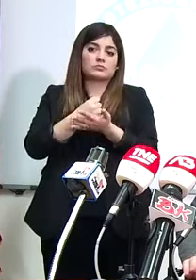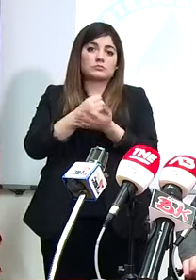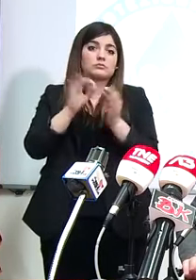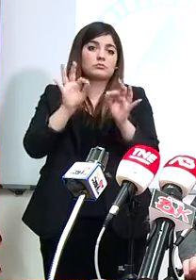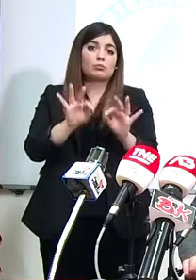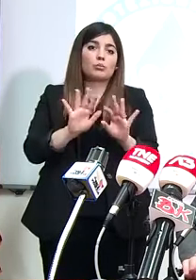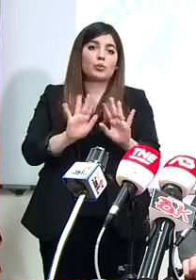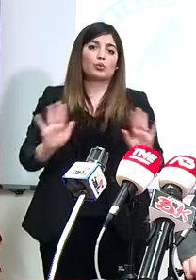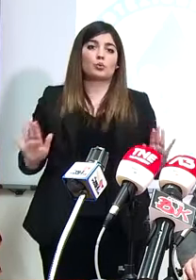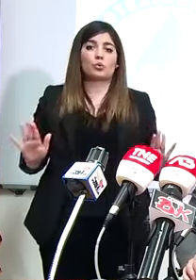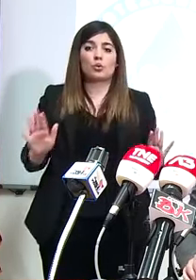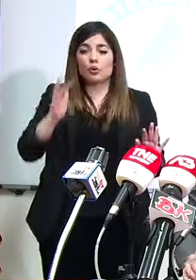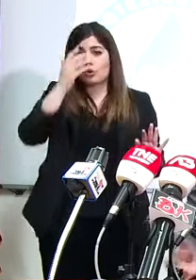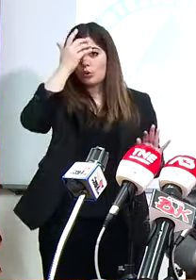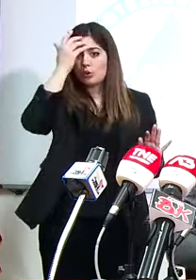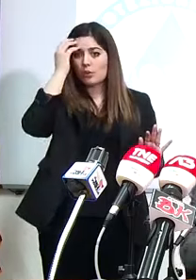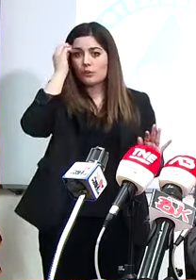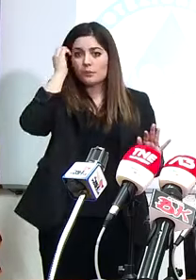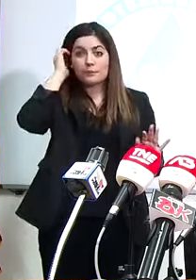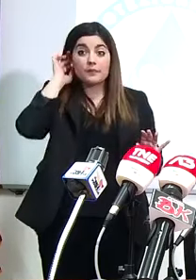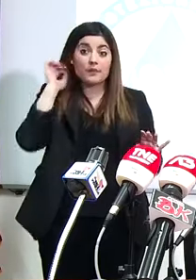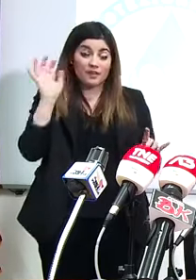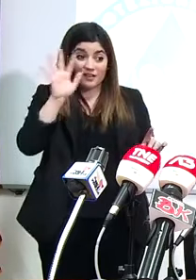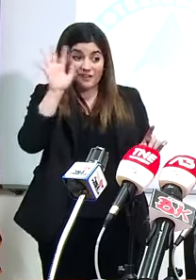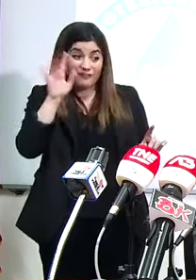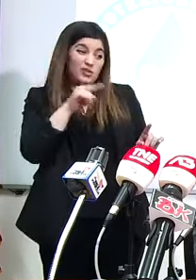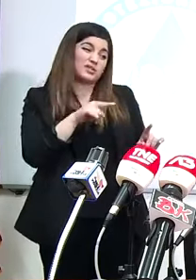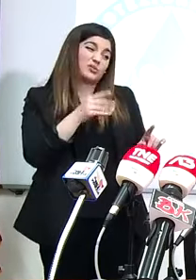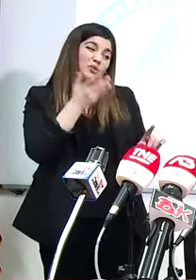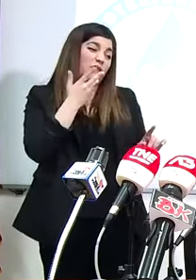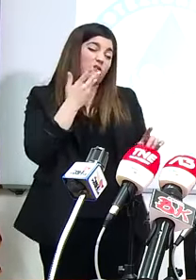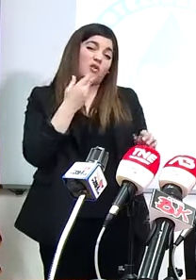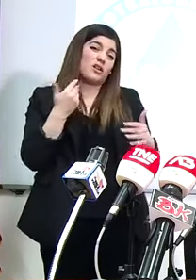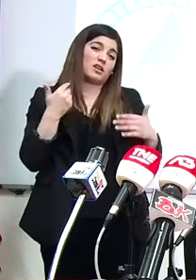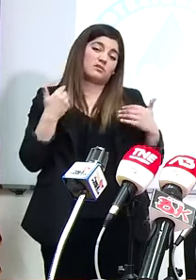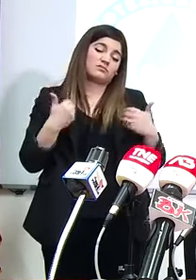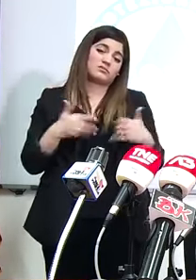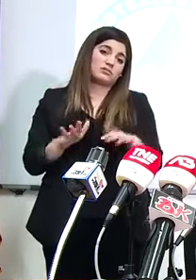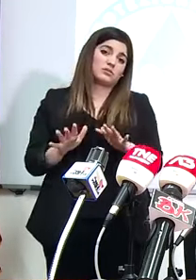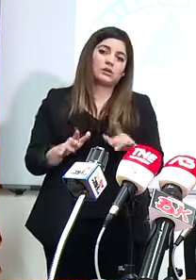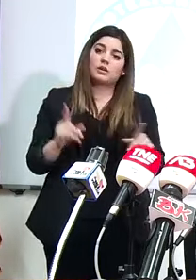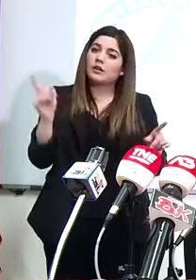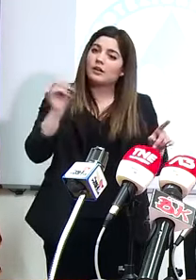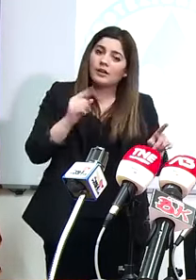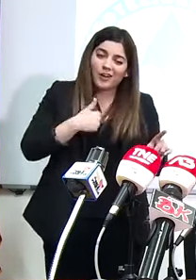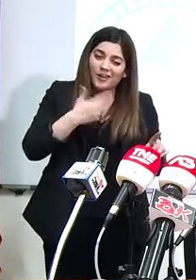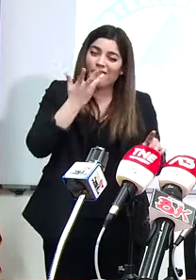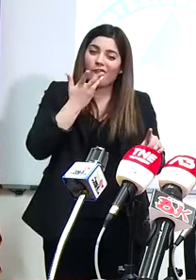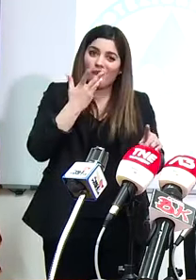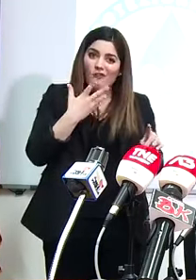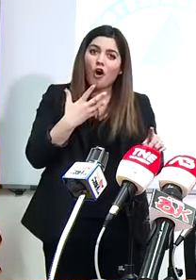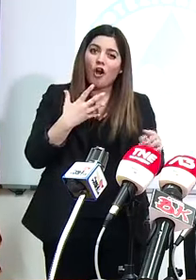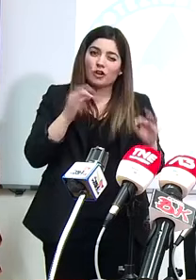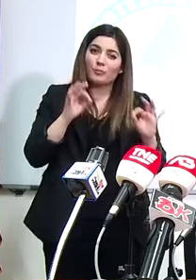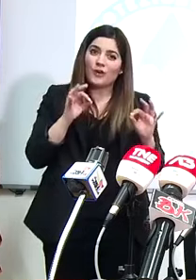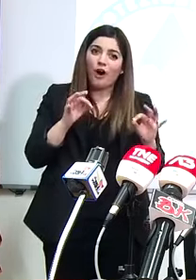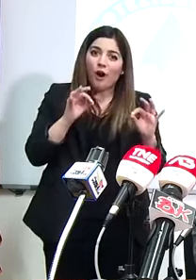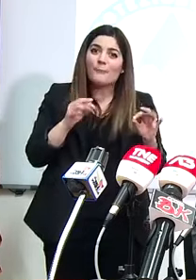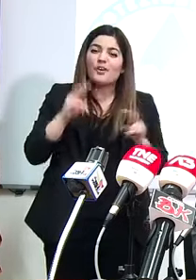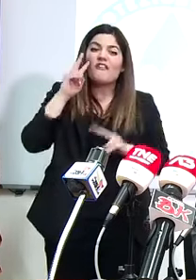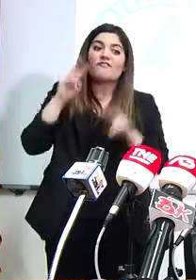chiedevo se adesso non avesse la tenta di nuovo guardi il lecce io sono molto ansioso di vedere l'esito di queste verifiche ma non